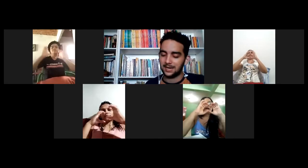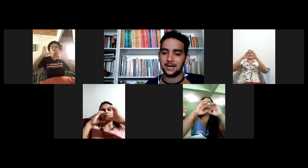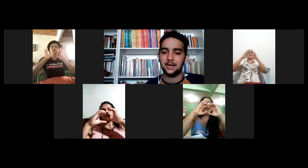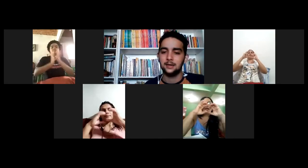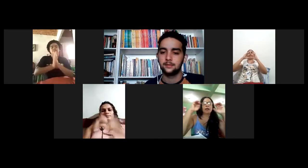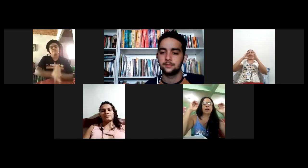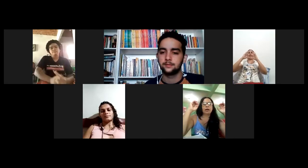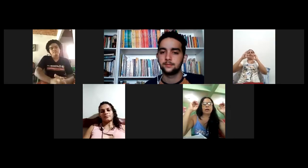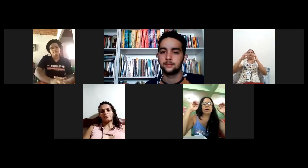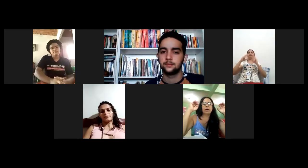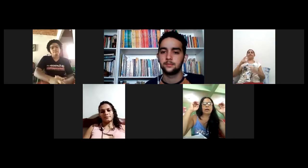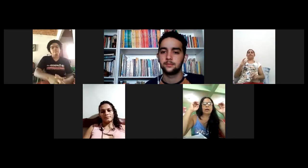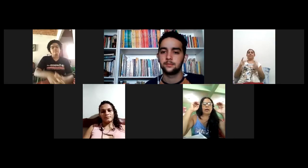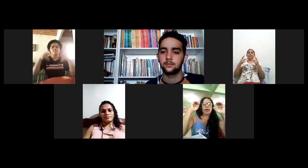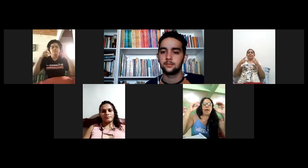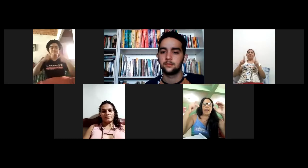pregar,